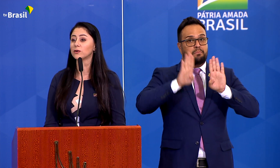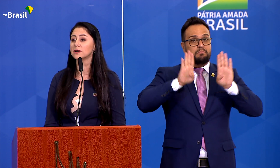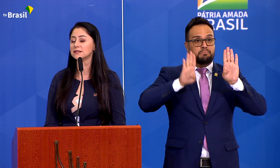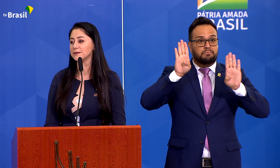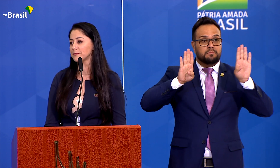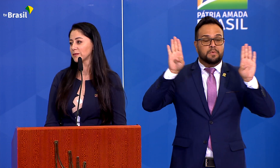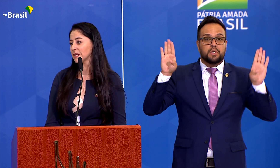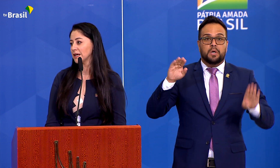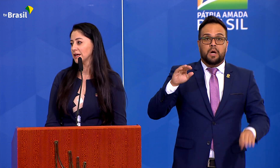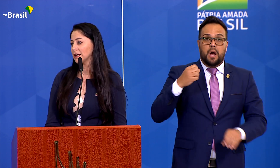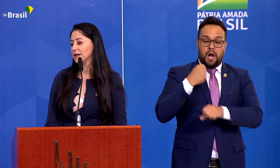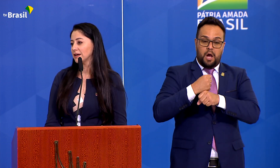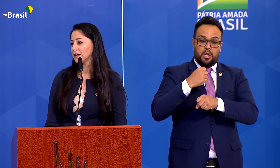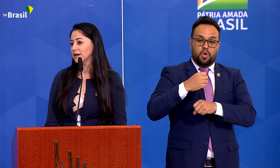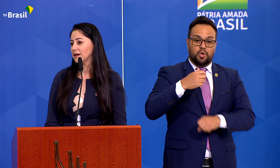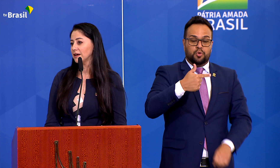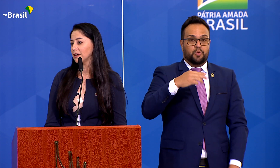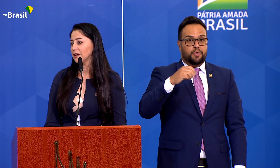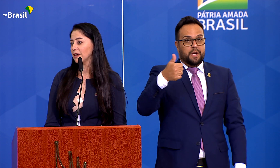2014